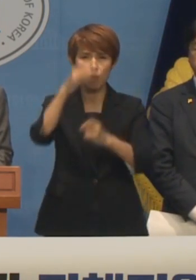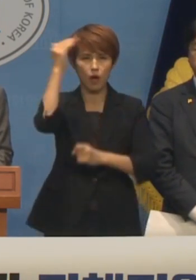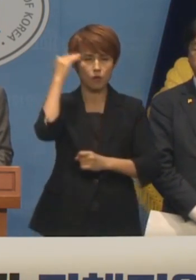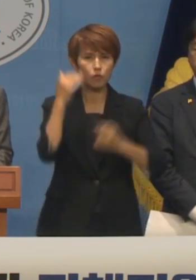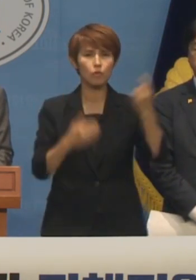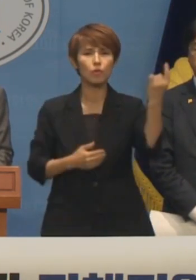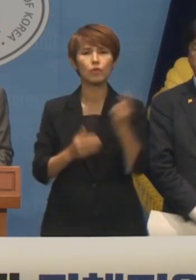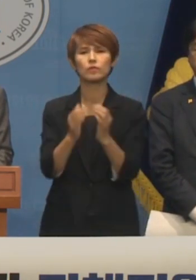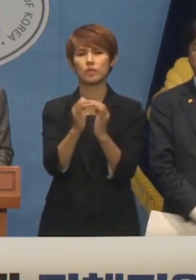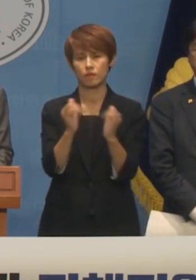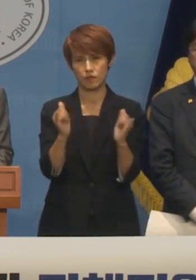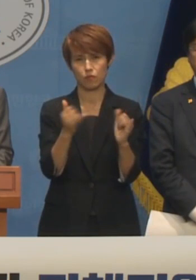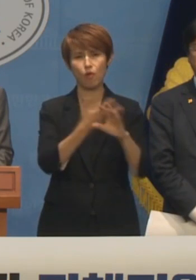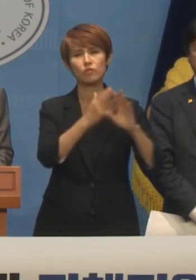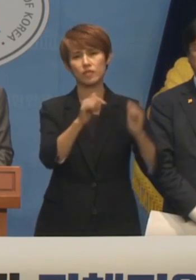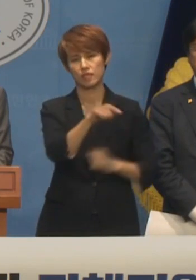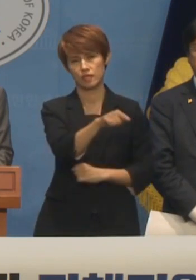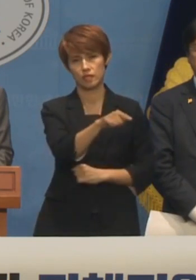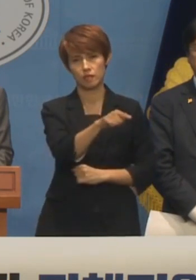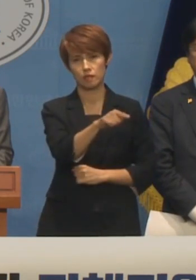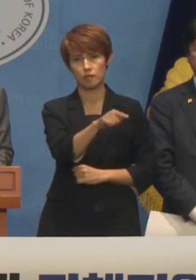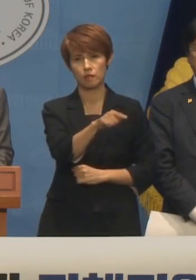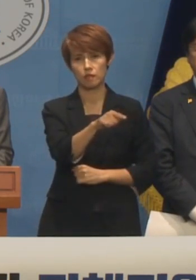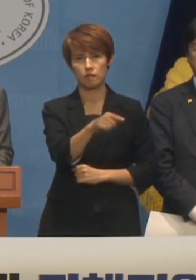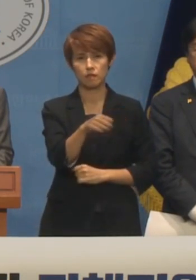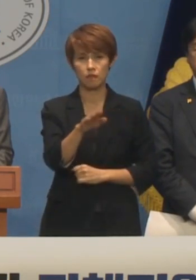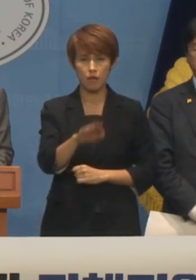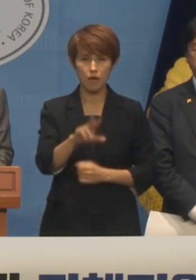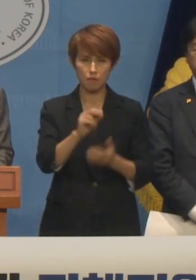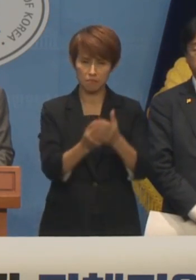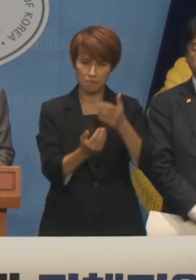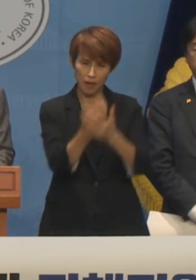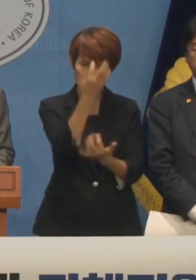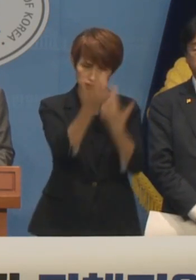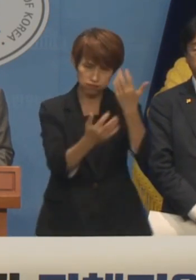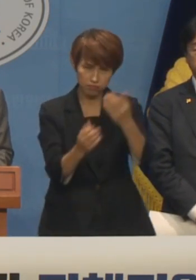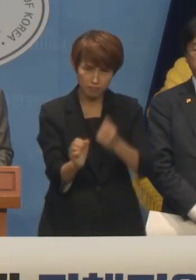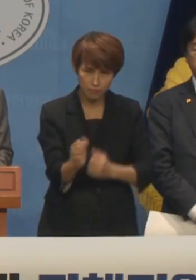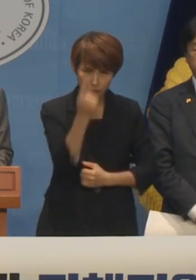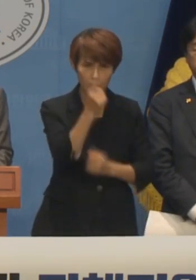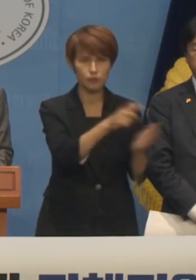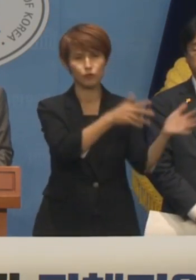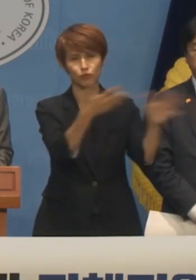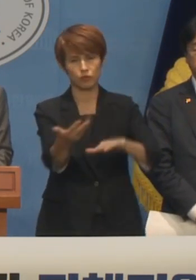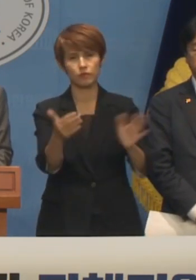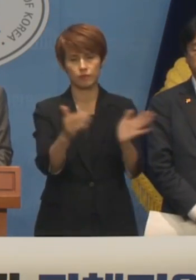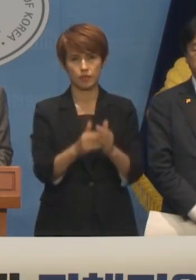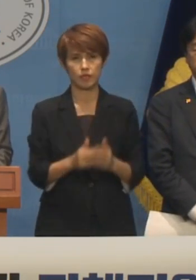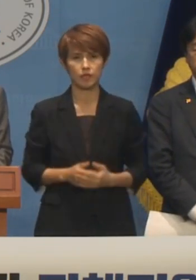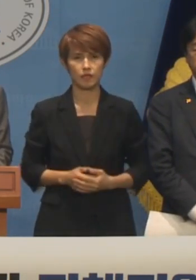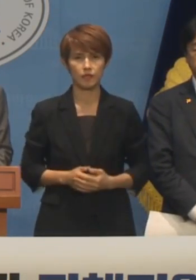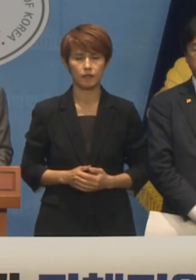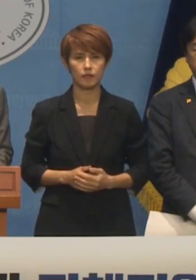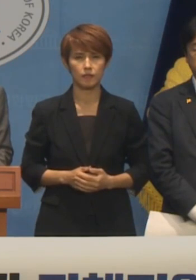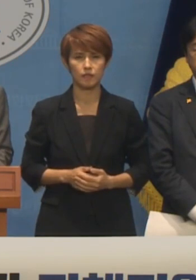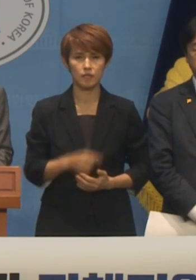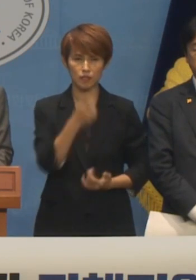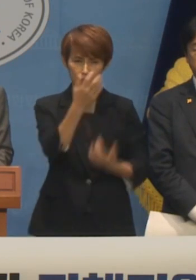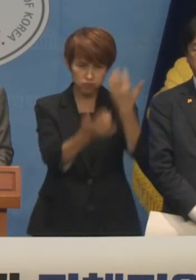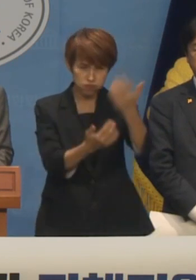이주 노동자였지만 파멸적인 재해로 생을 마치고 말았다. 아리셀 참사는